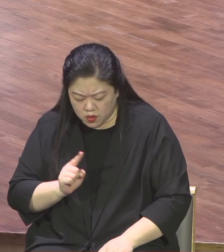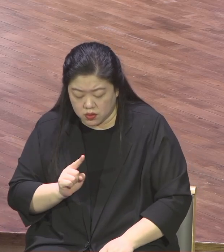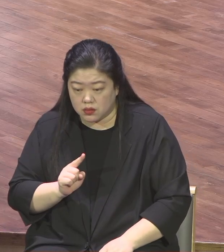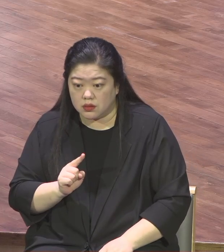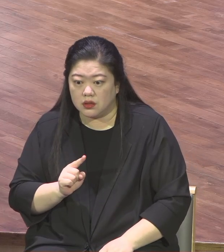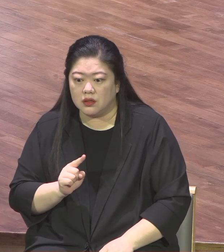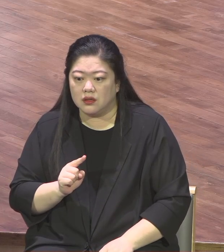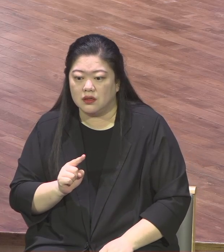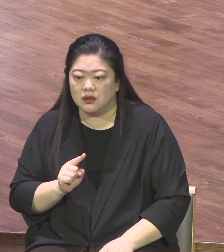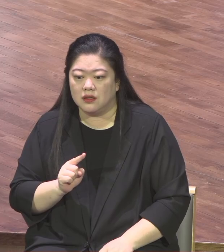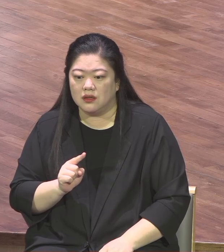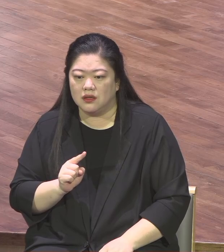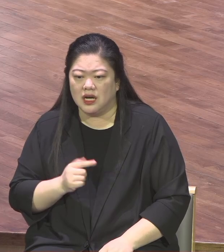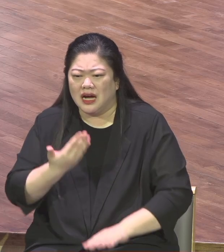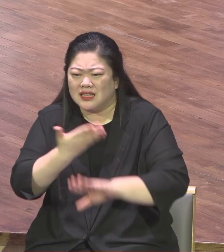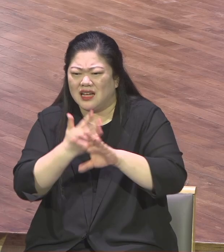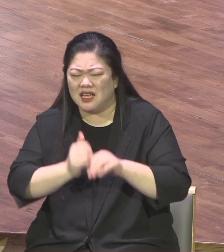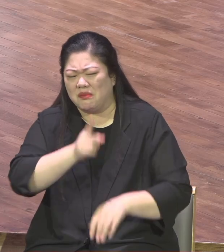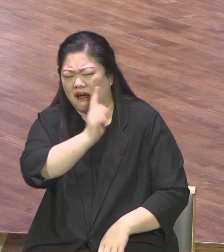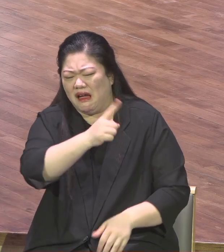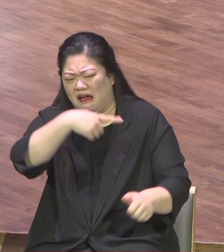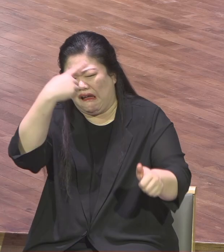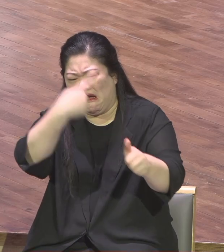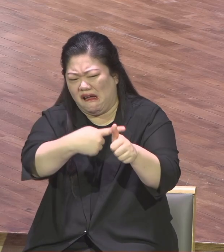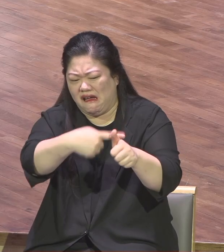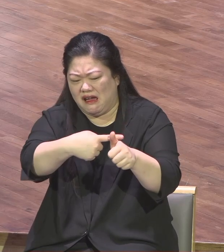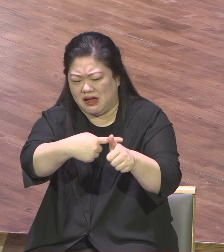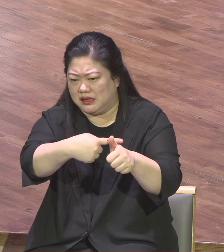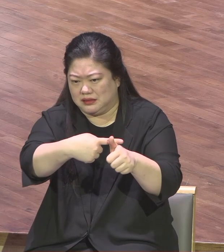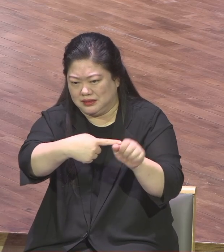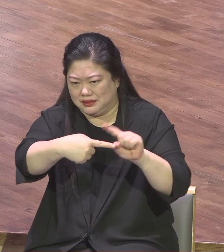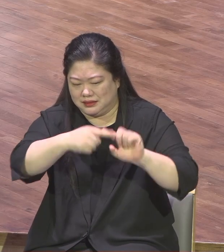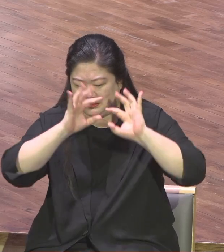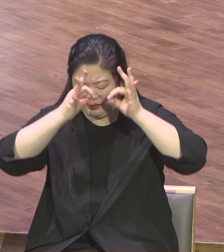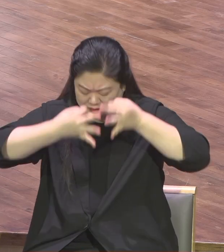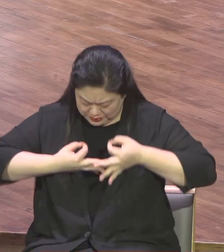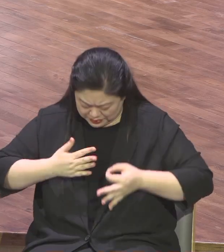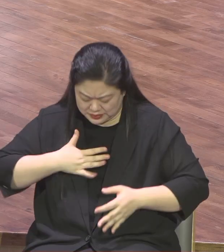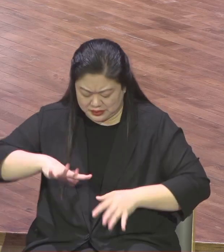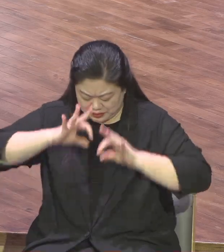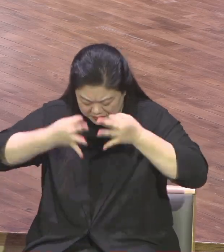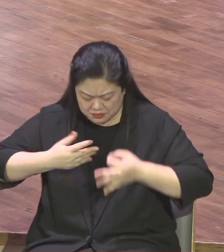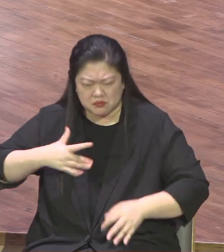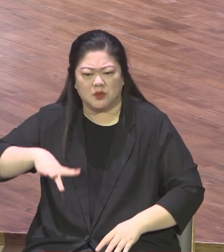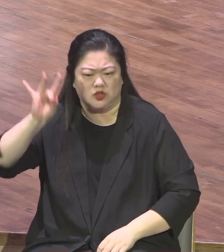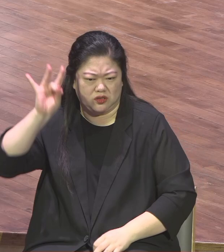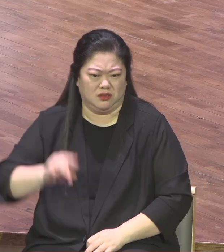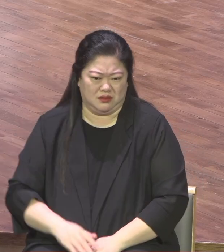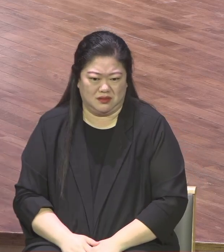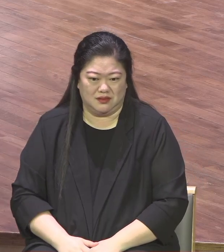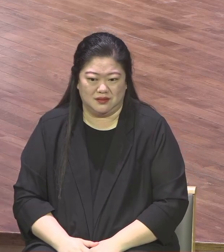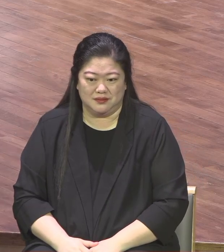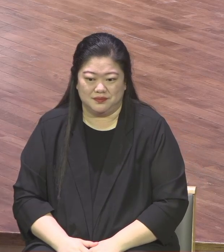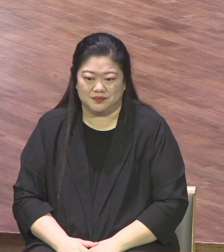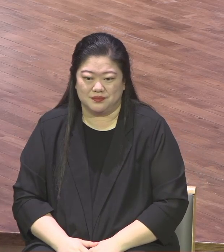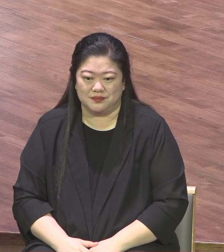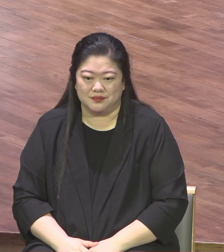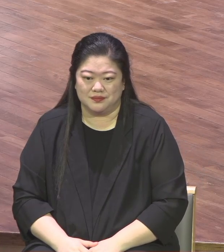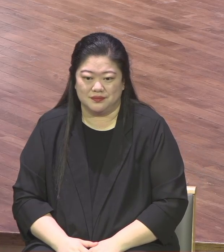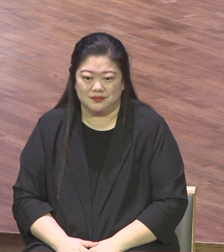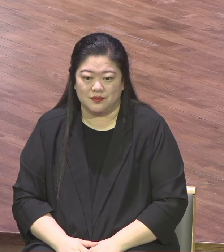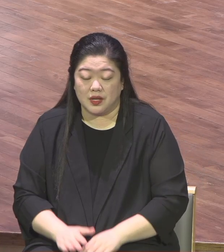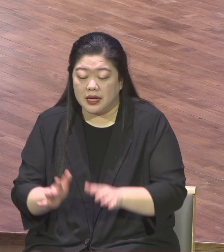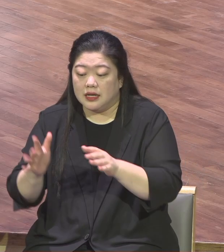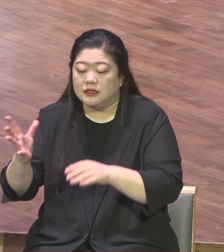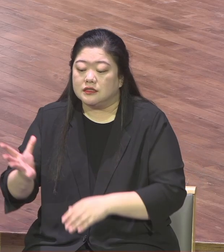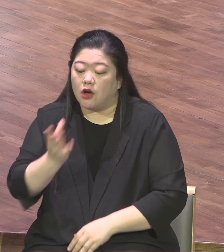하나님께서 내게 주신 이 보좌의 축복 영계 모든 성도들 오늘 말씀을 통해 성자 예수님을 통해